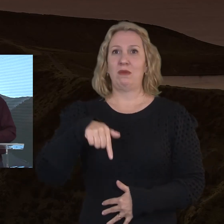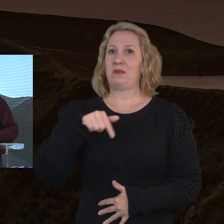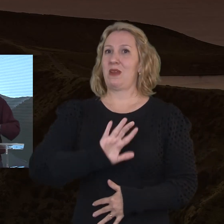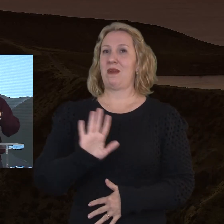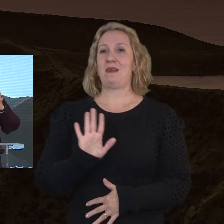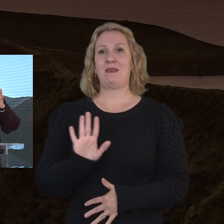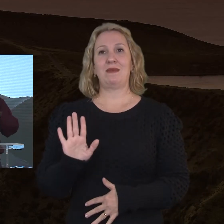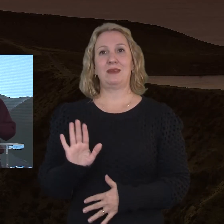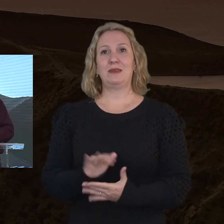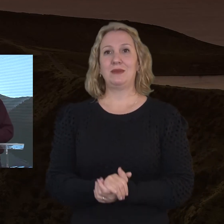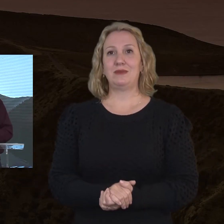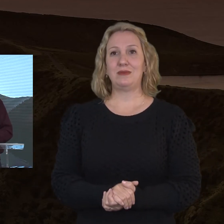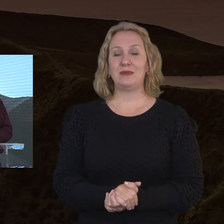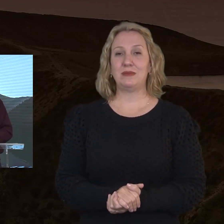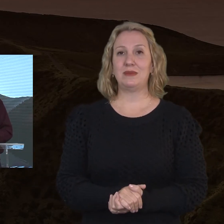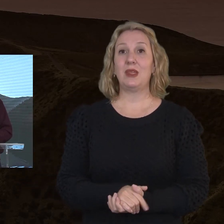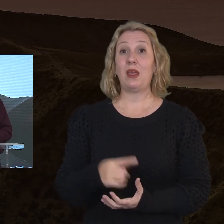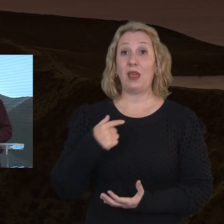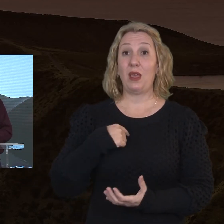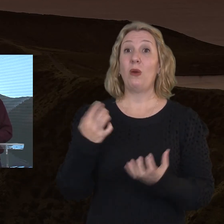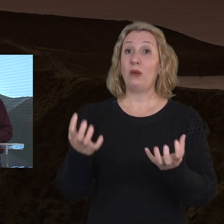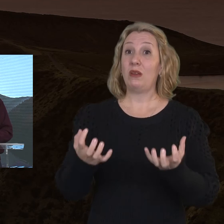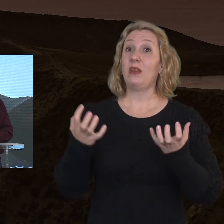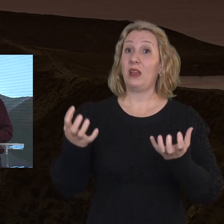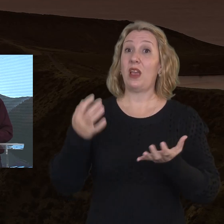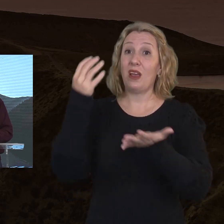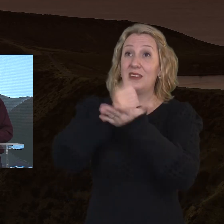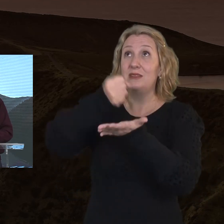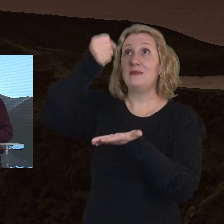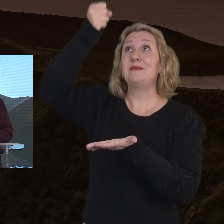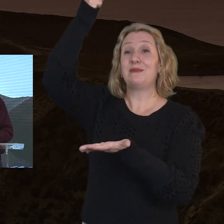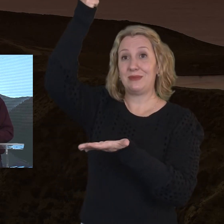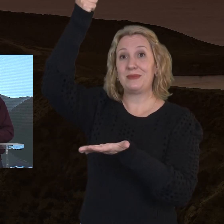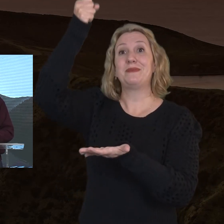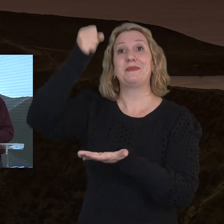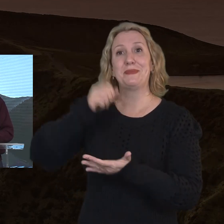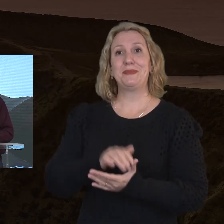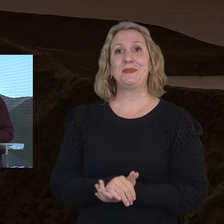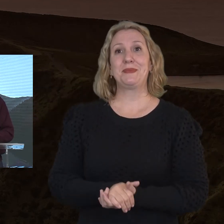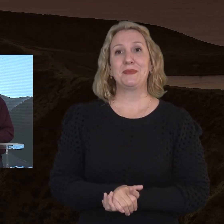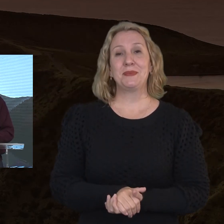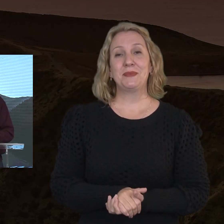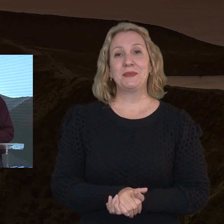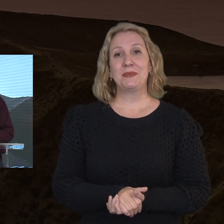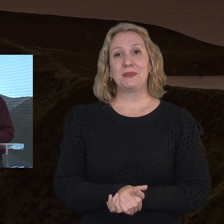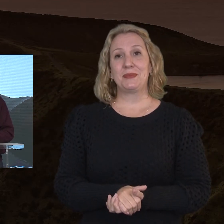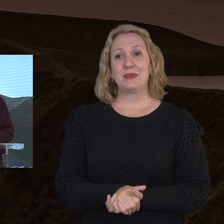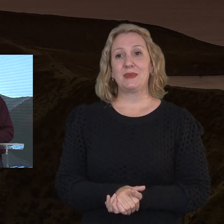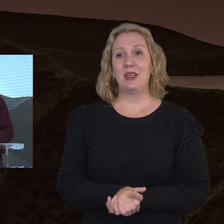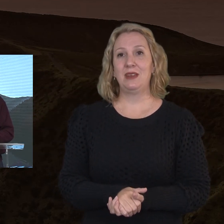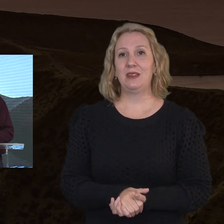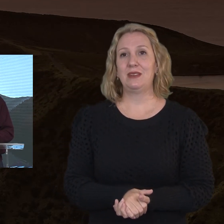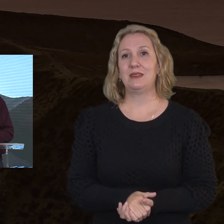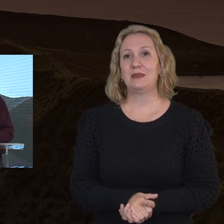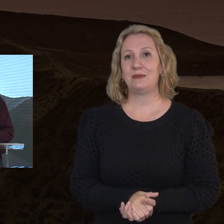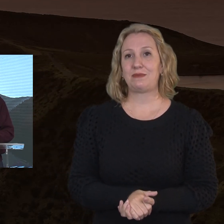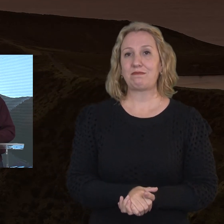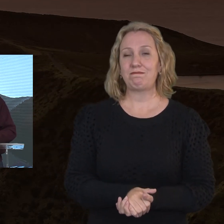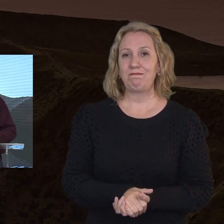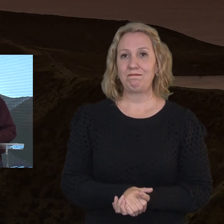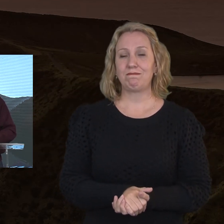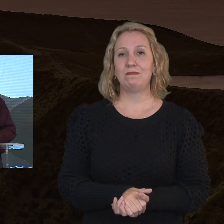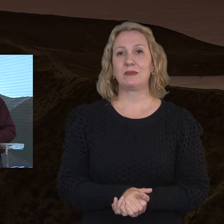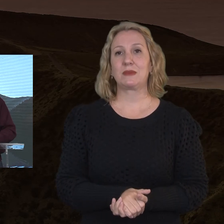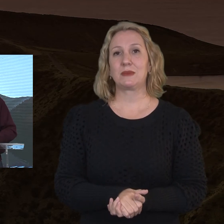aqui eu quero me engajar hoje para fazer parte do exército vencedor para ser arrebatado olá queridos irmãos